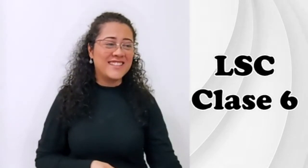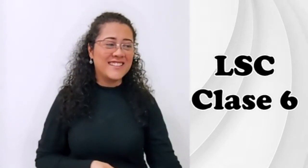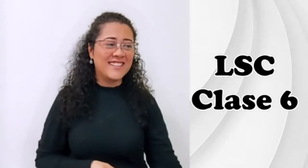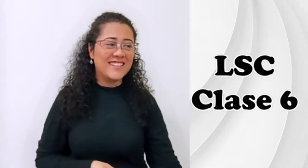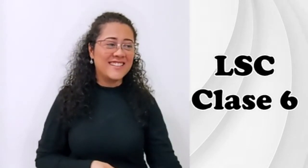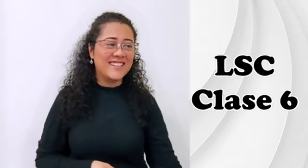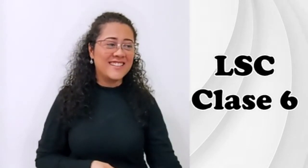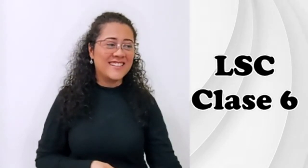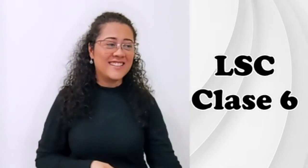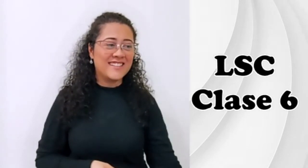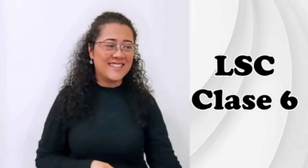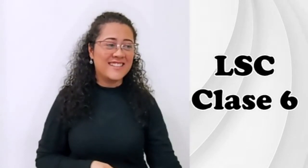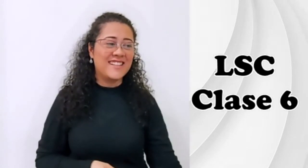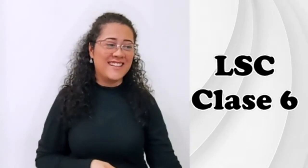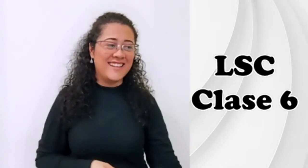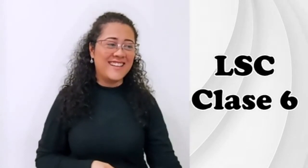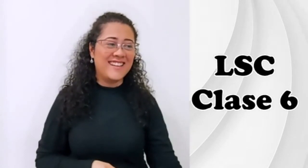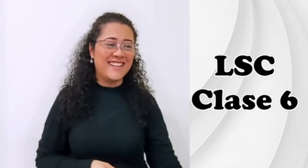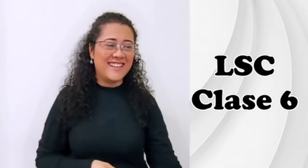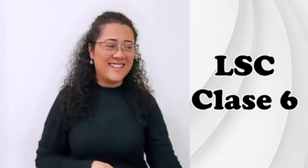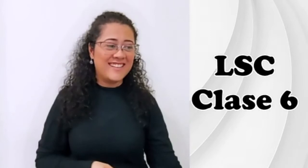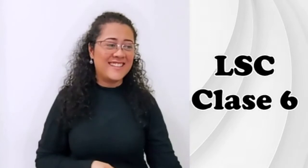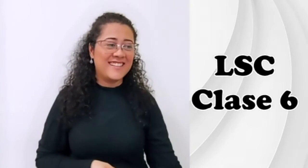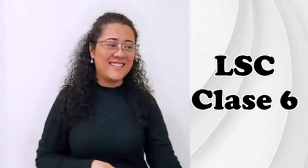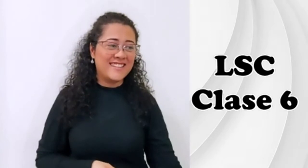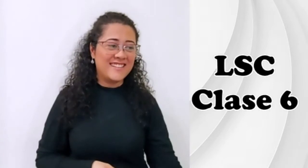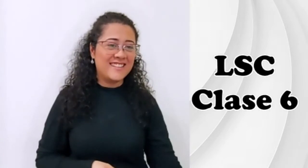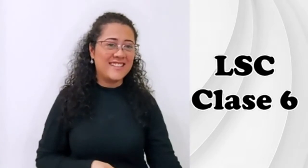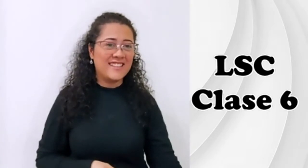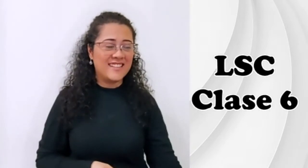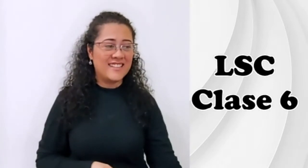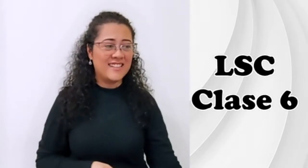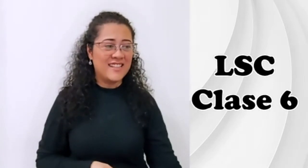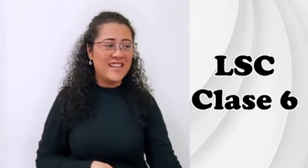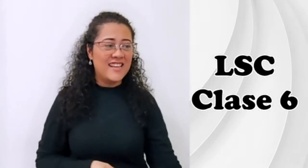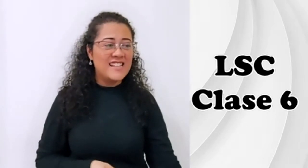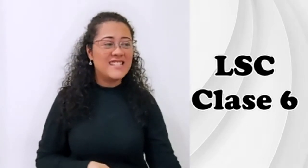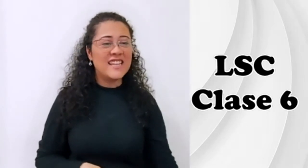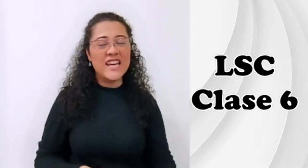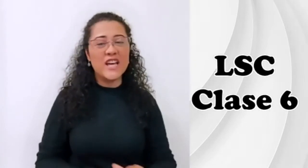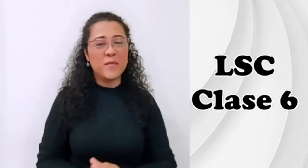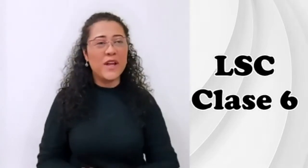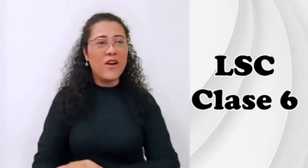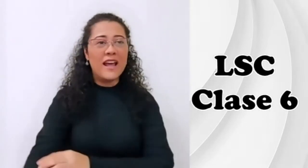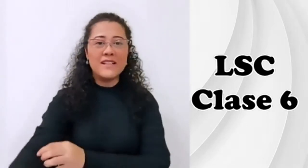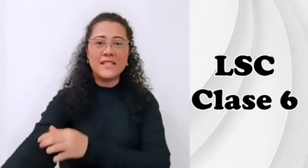bien vestidos. Los de las iglesias también están como súper bien presentados. Sí, bueno, la vestimenta